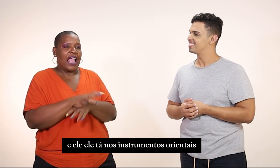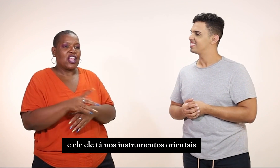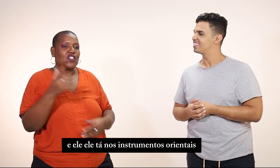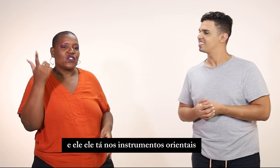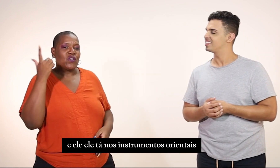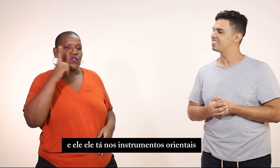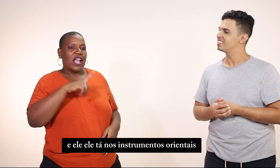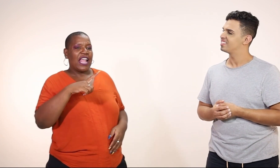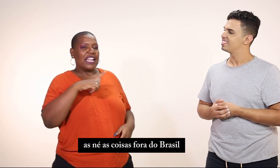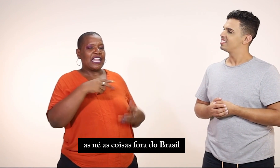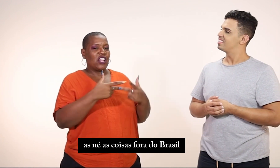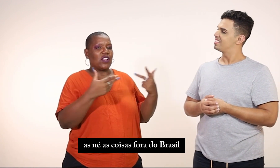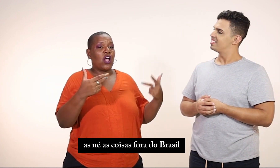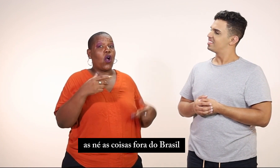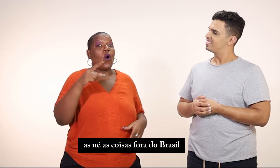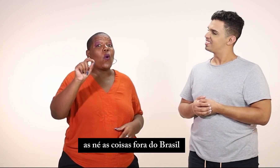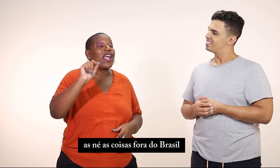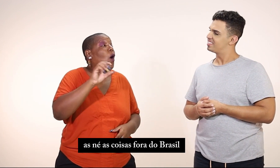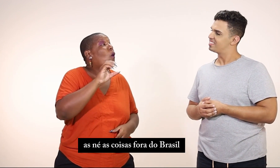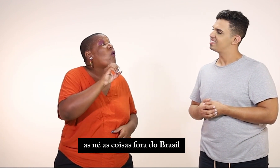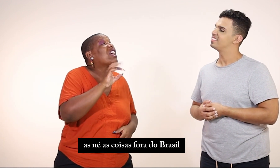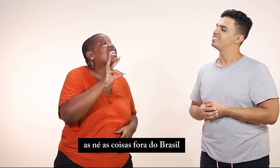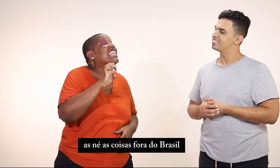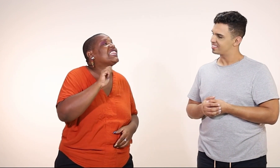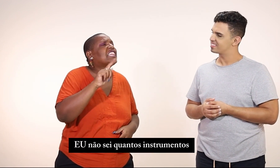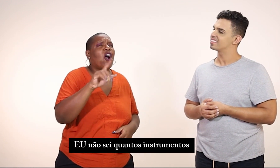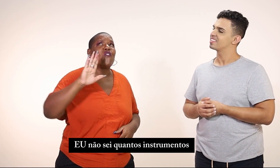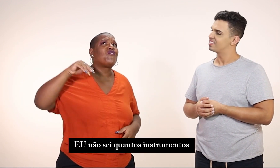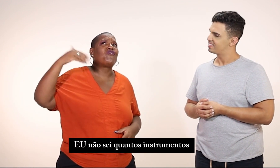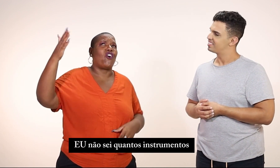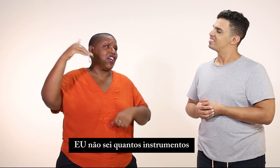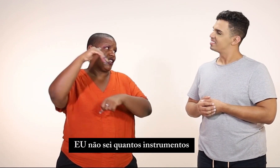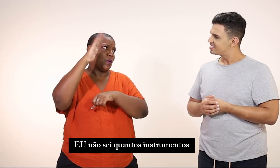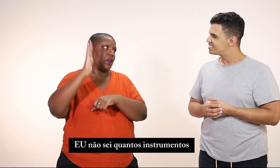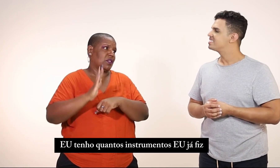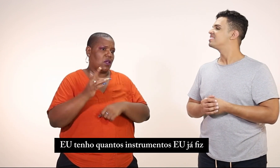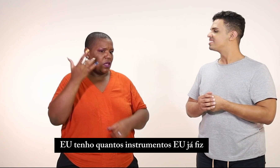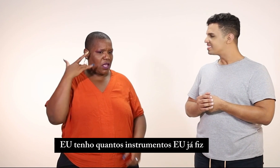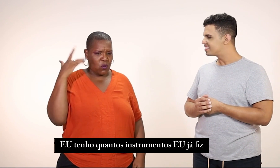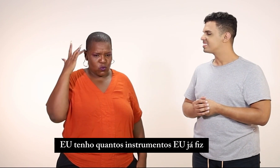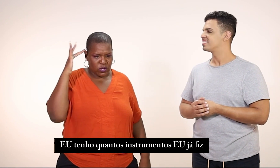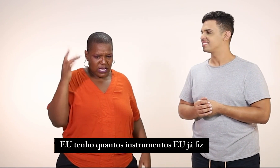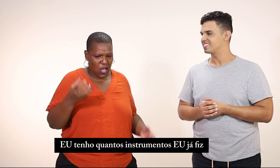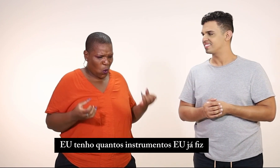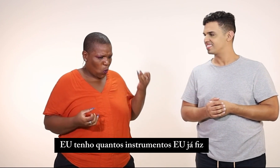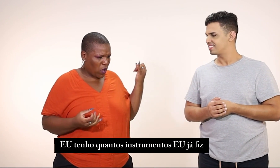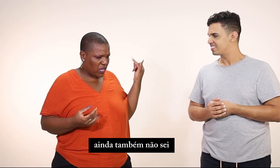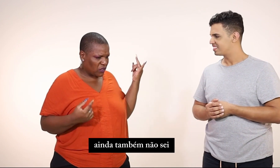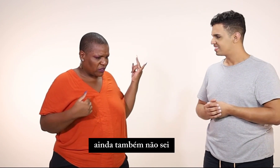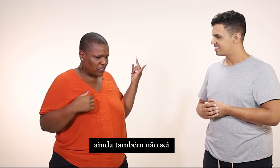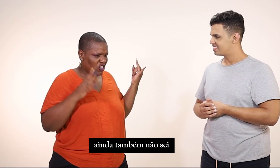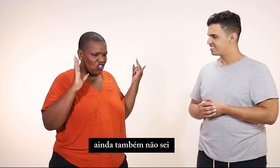instrumentos orientais, as coisas fora do Brasil. Eu não sei quantos instrumentos eu tenho, quantos instrumentos eu já fiz ainda também não sei.